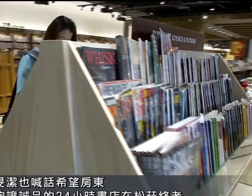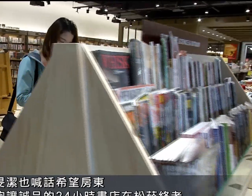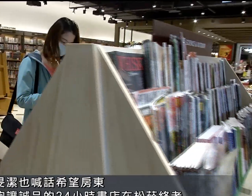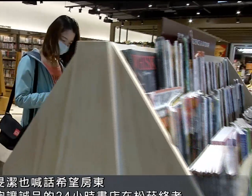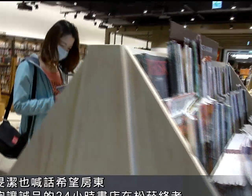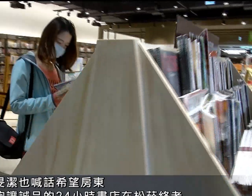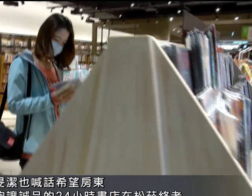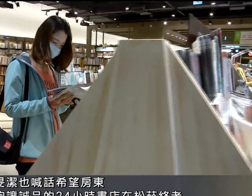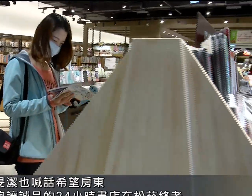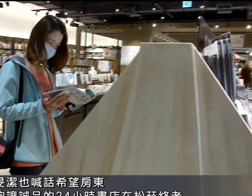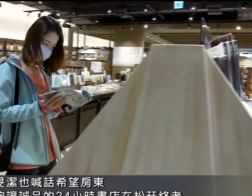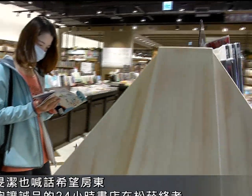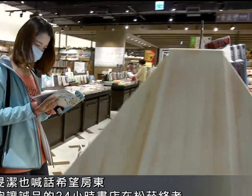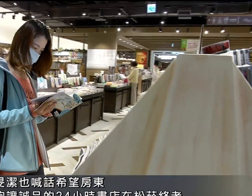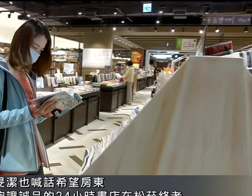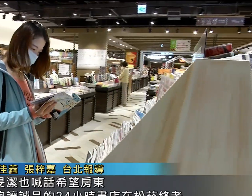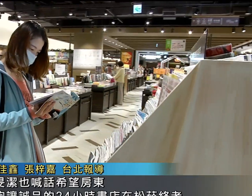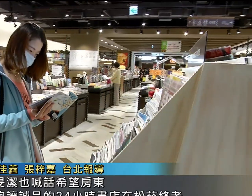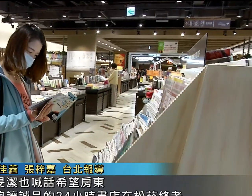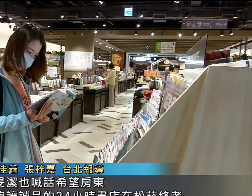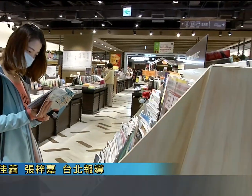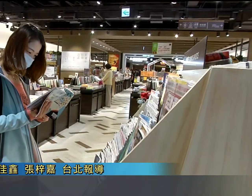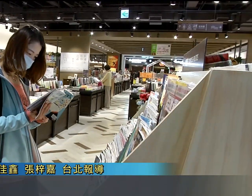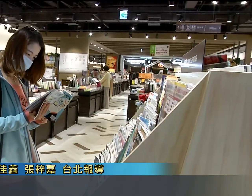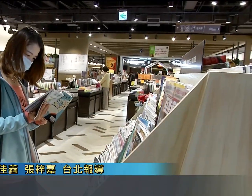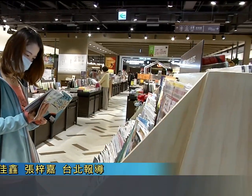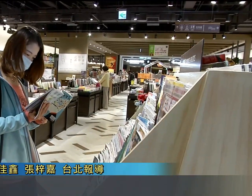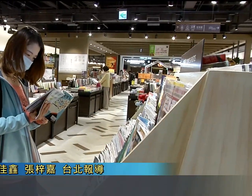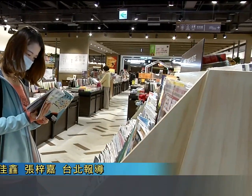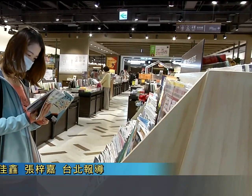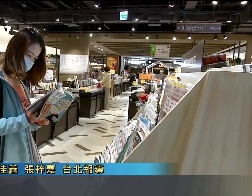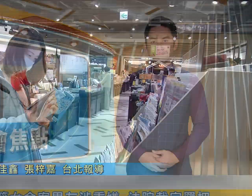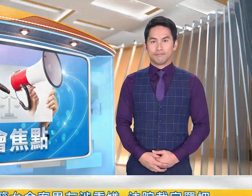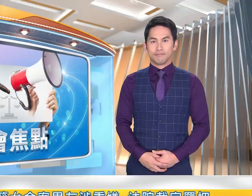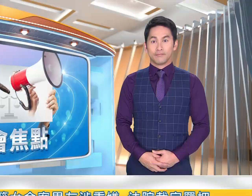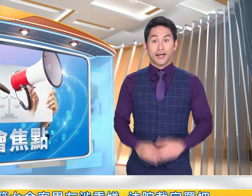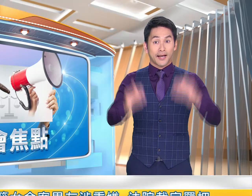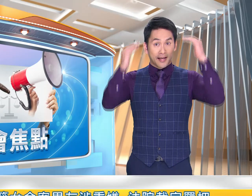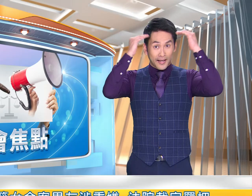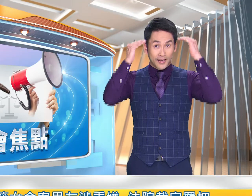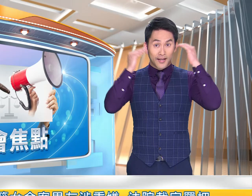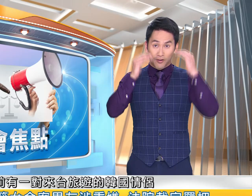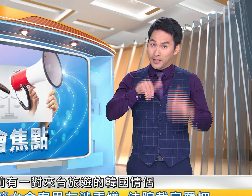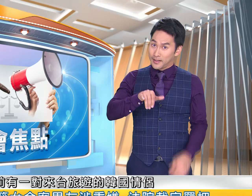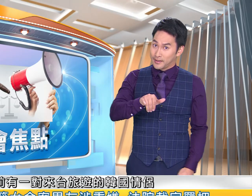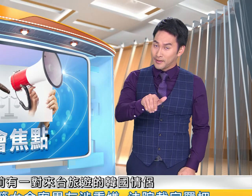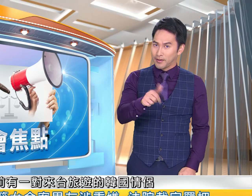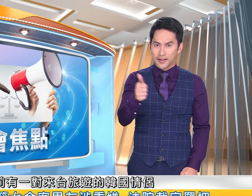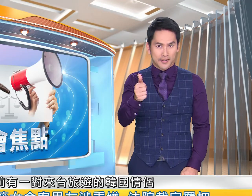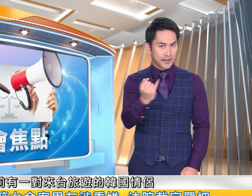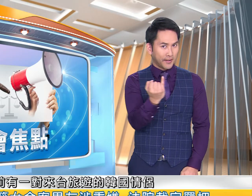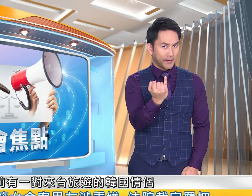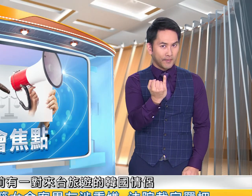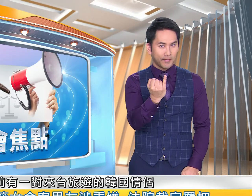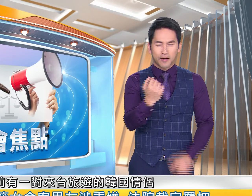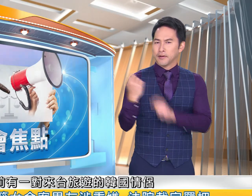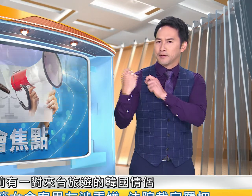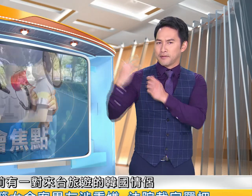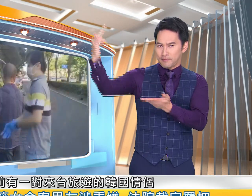在松烟终老。记者陈嘉欣、张宇佳台报道。 日前有一对来台旅游的韩